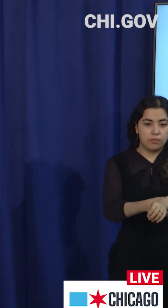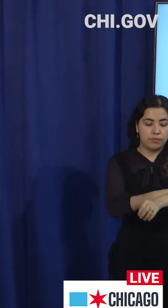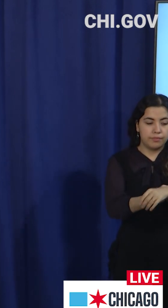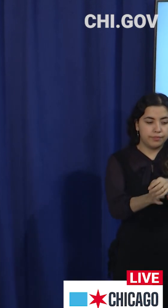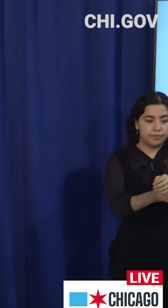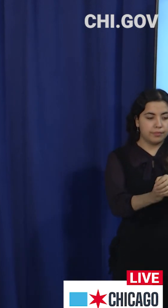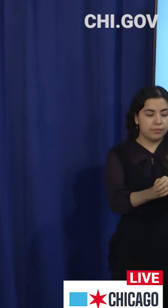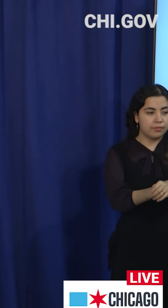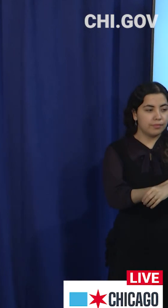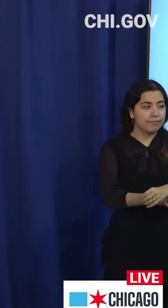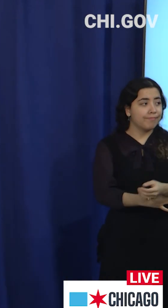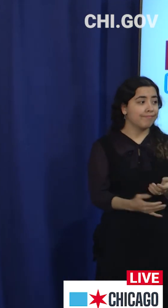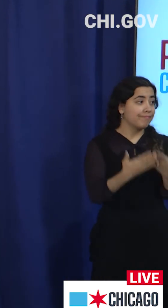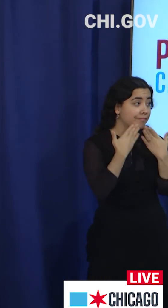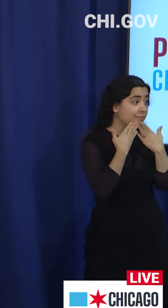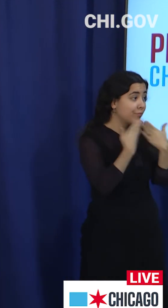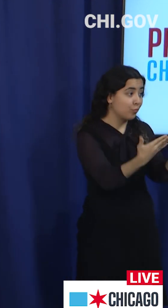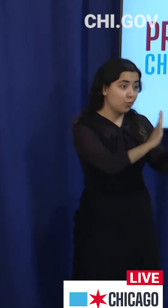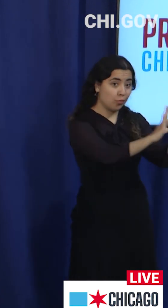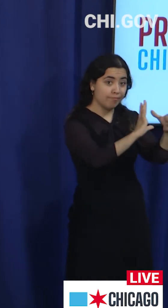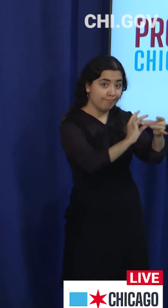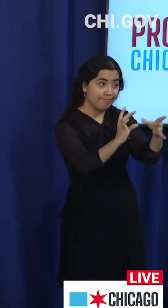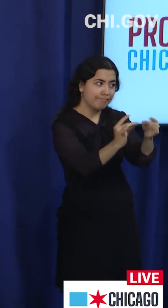Thank you, Doctor. Thank you all.